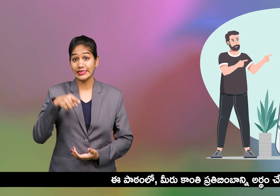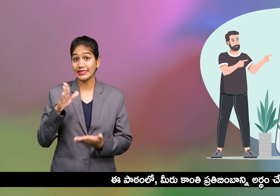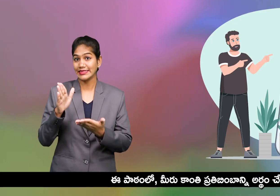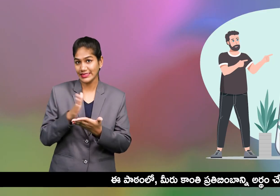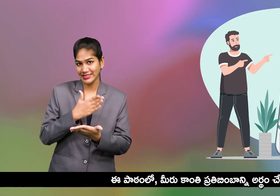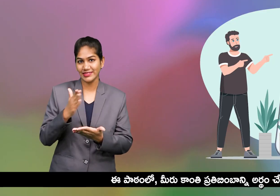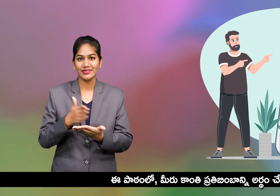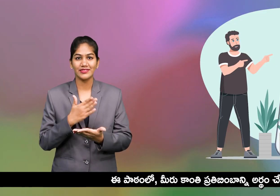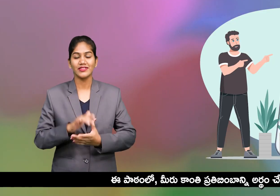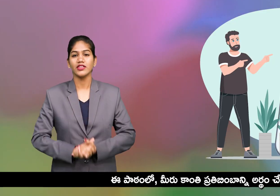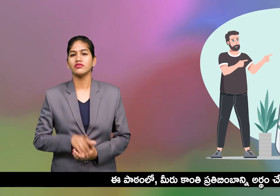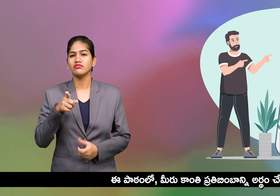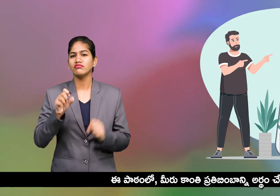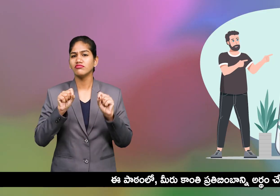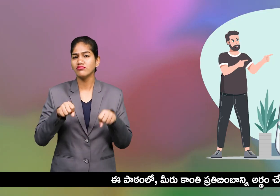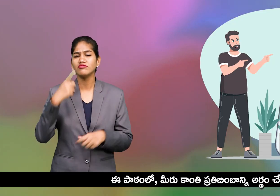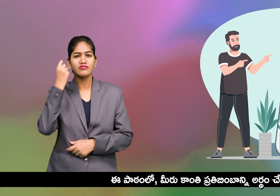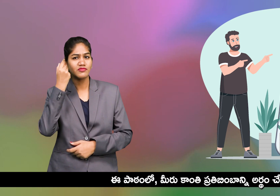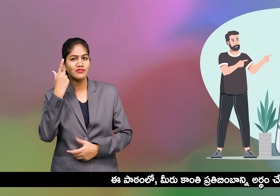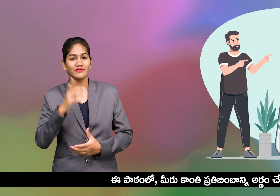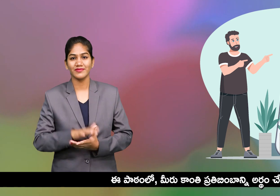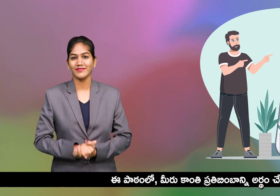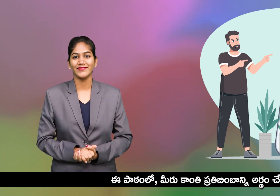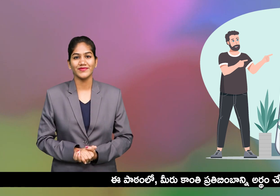ఈ పాఠంలో మీరు కాంతి ప్రతిబింబాన్ని అర్థం చేసుకోగలరు.